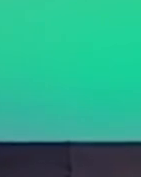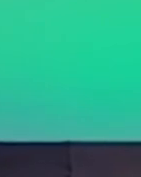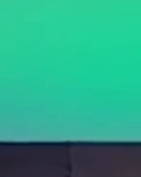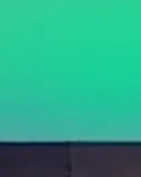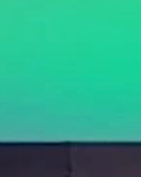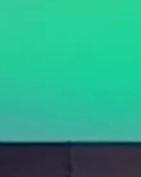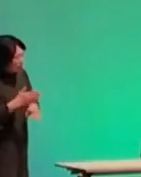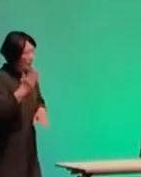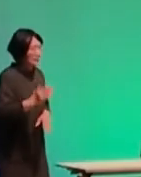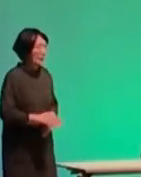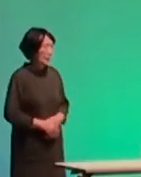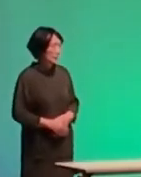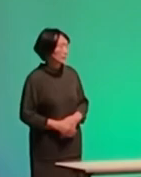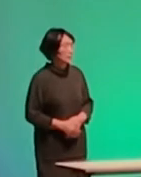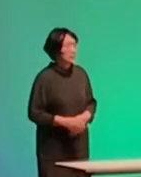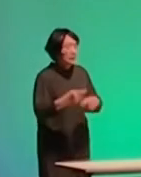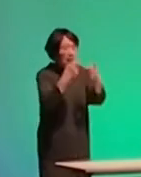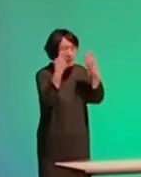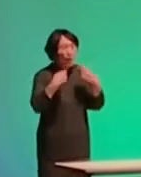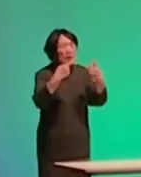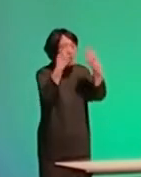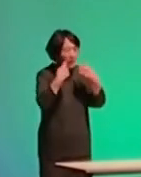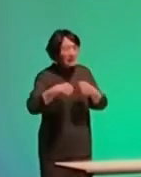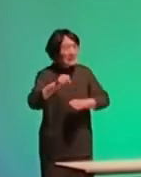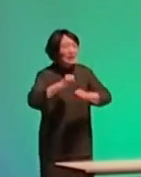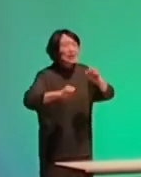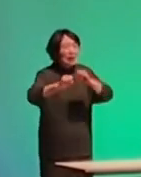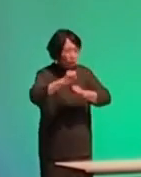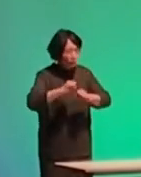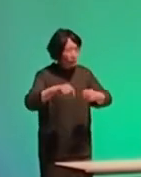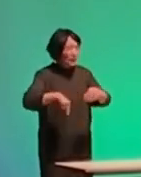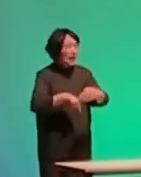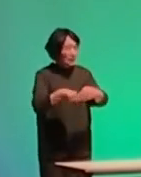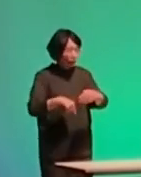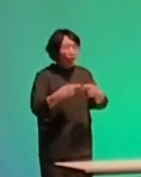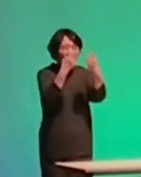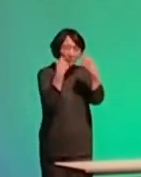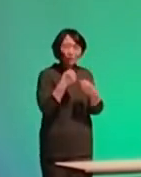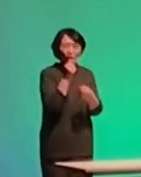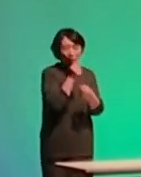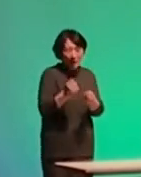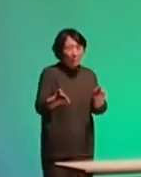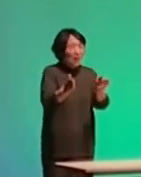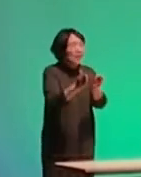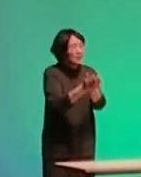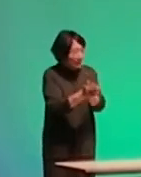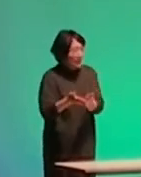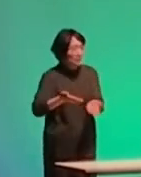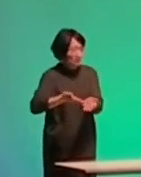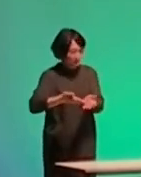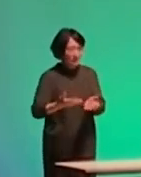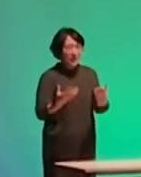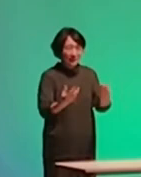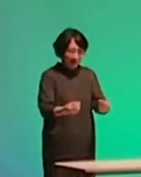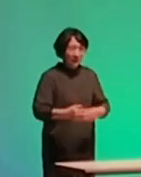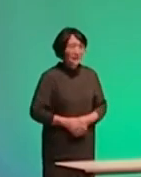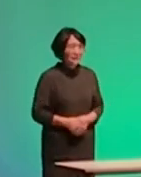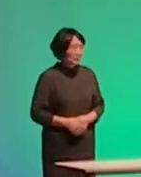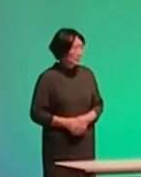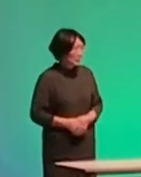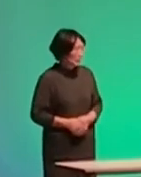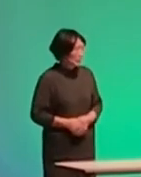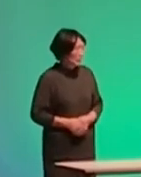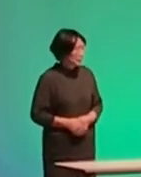い、ありがとうございます。それぞれに活躍ということについてご自分と自己紹介ご経験も含めてお話をいただきました。2番